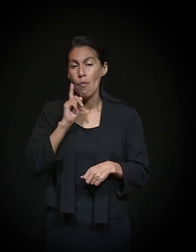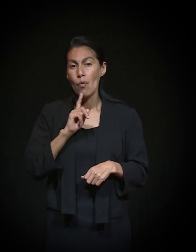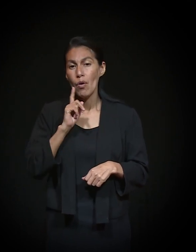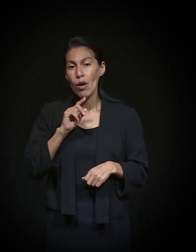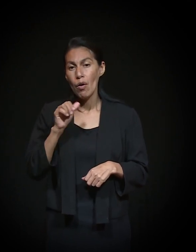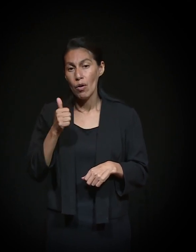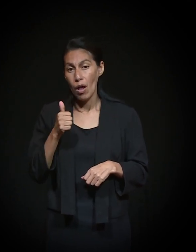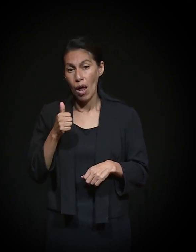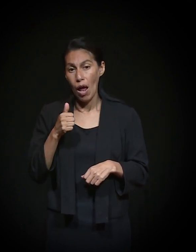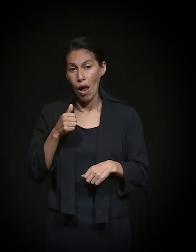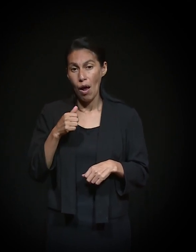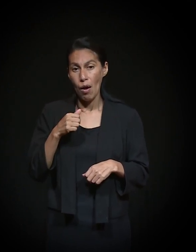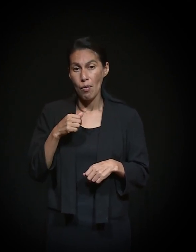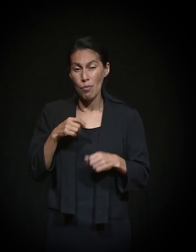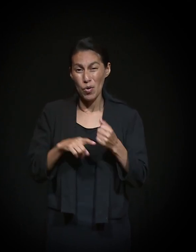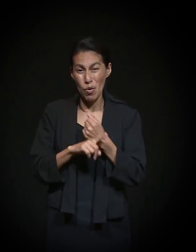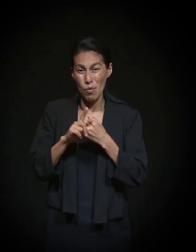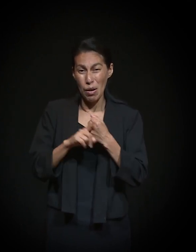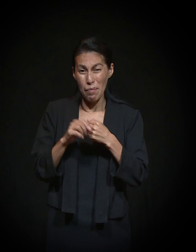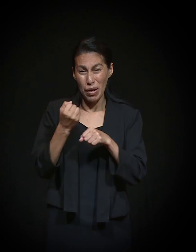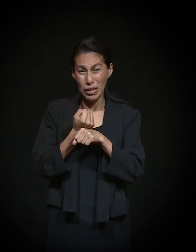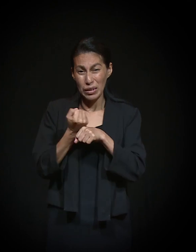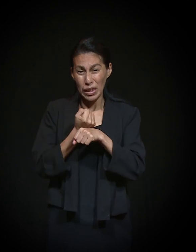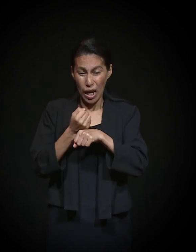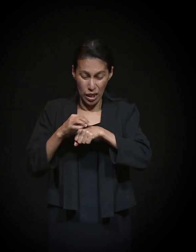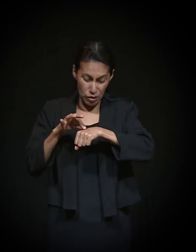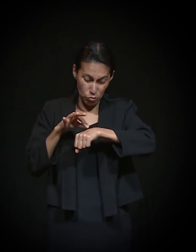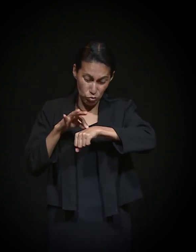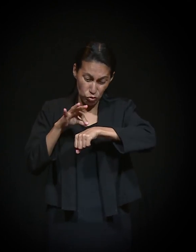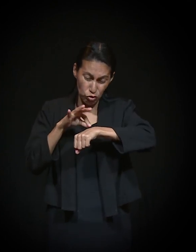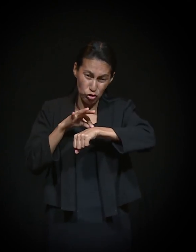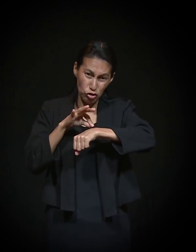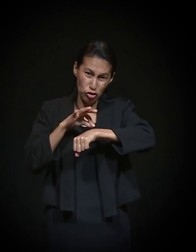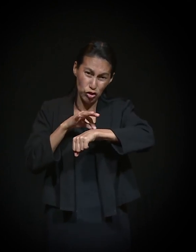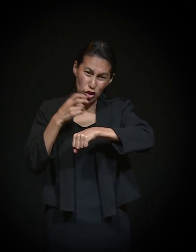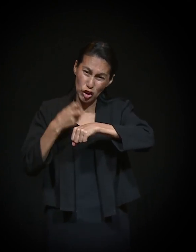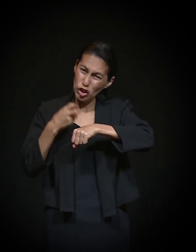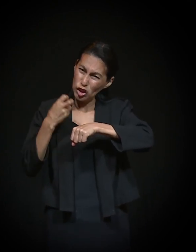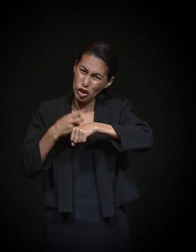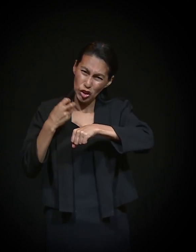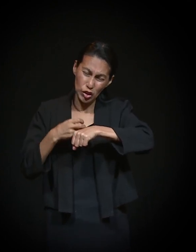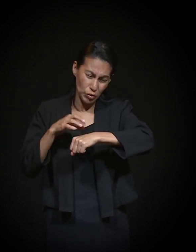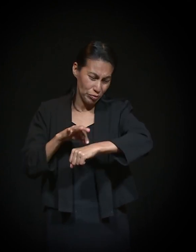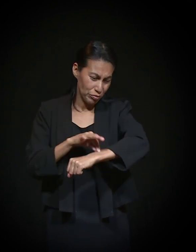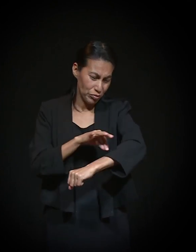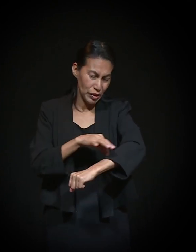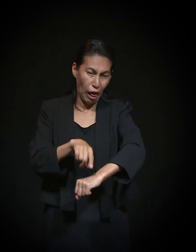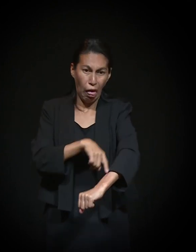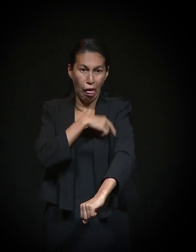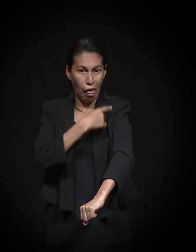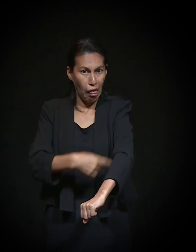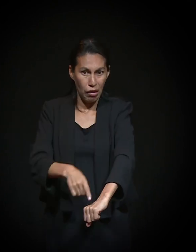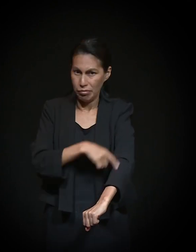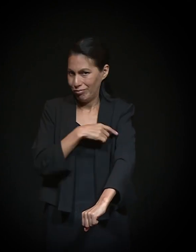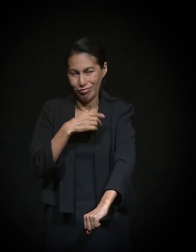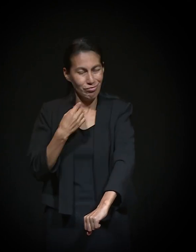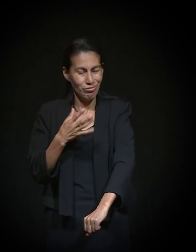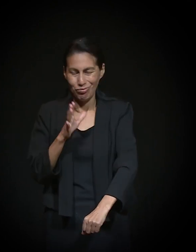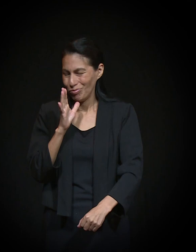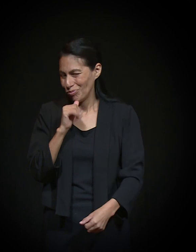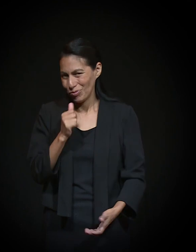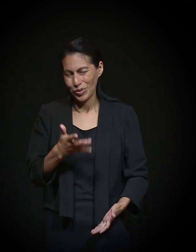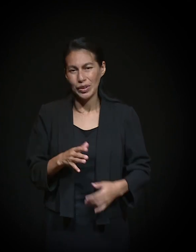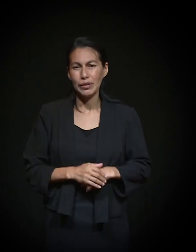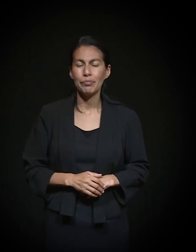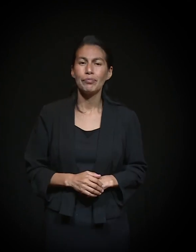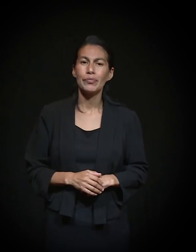sistema circulatorio, se le hacen coágulos en los cambios. Emilia Sánchez. Agradezco a Dios